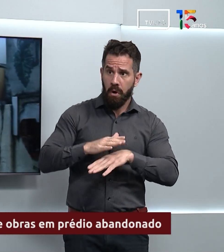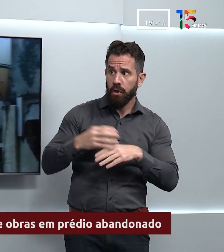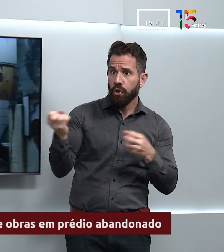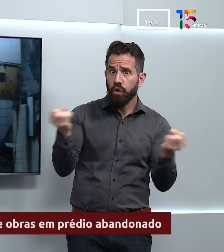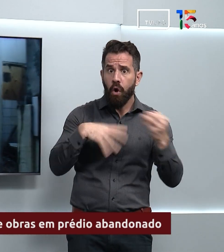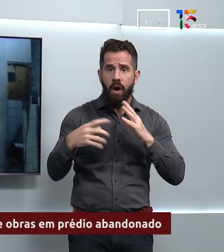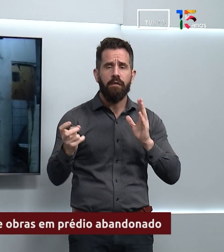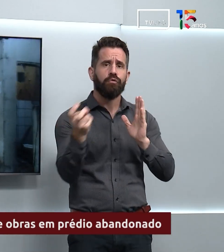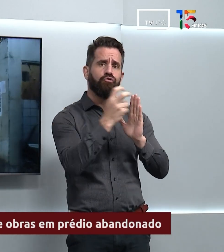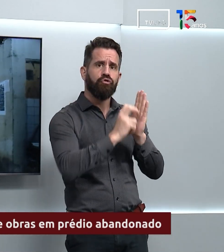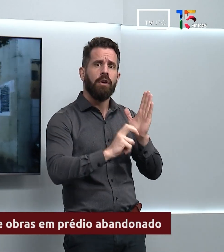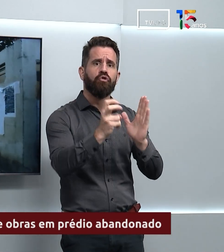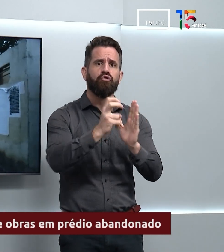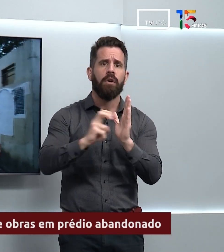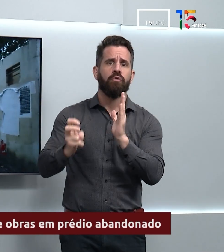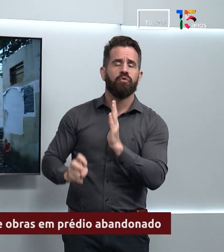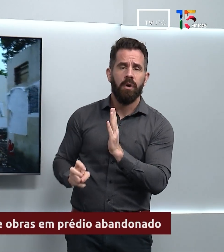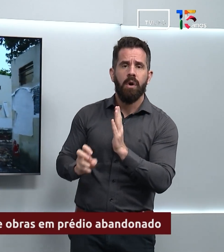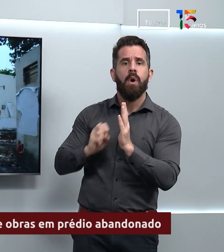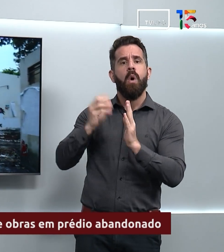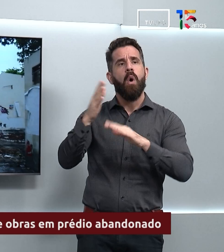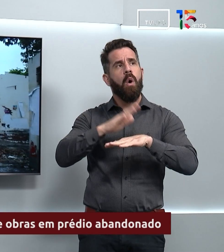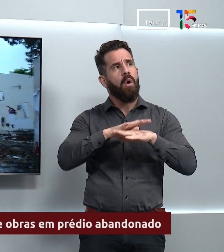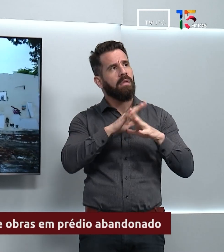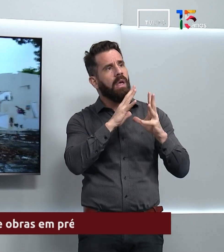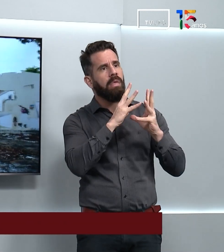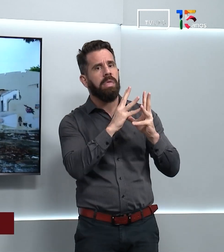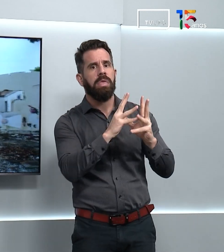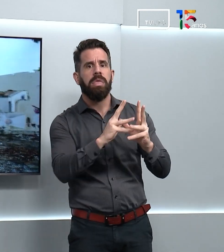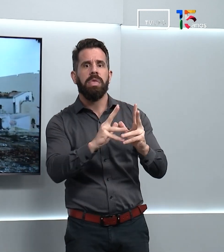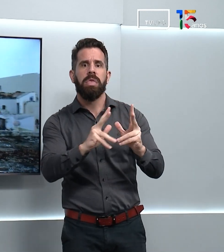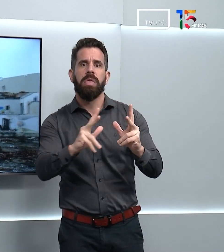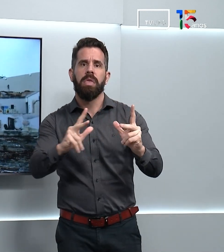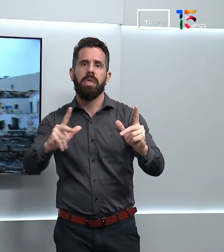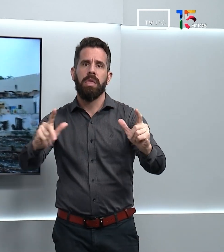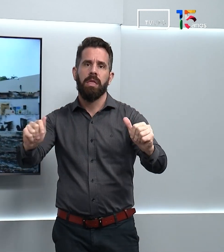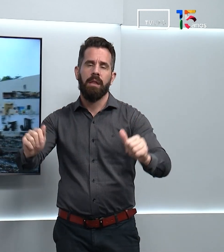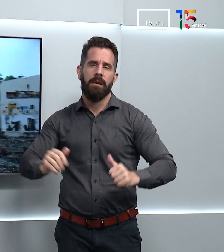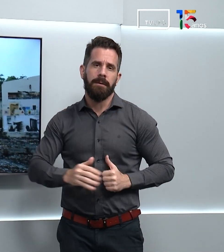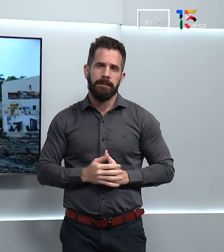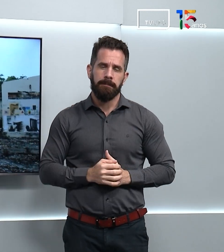de artistas ou pelo efeito do tempo no espaço.